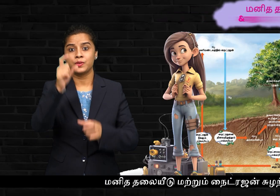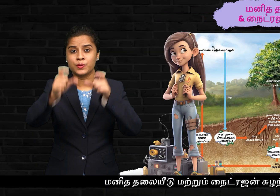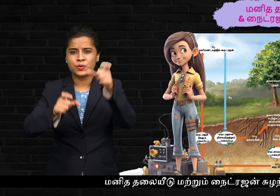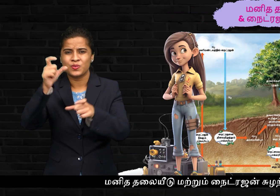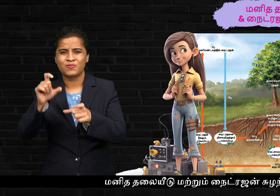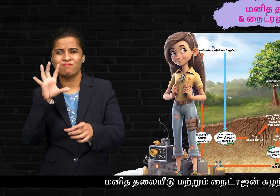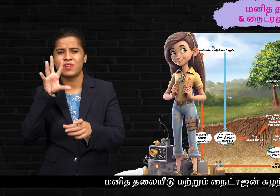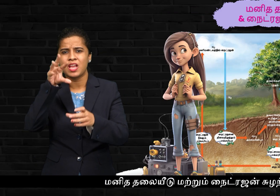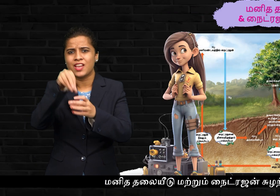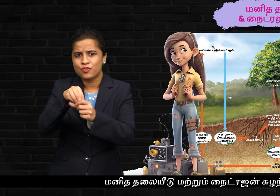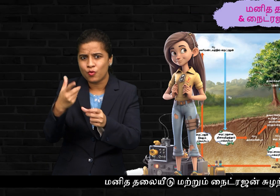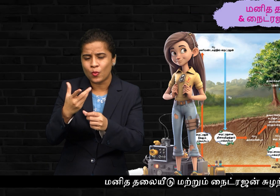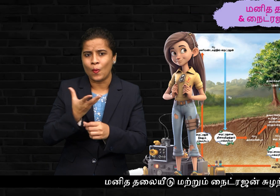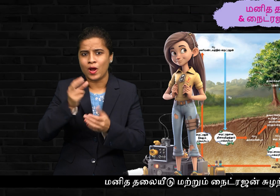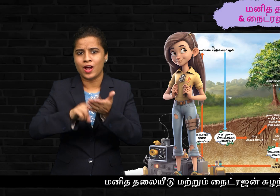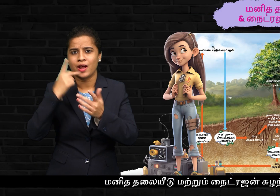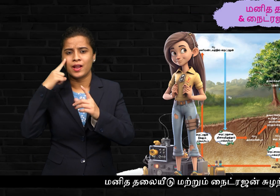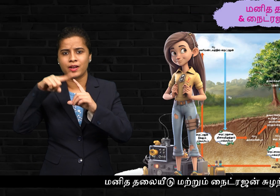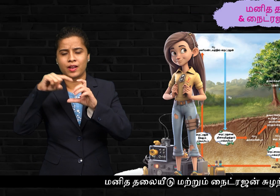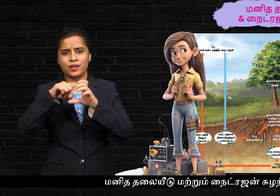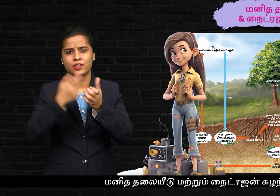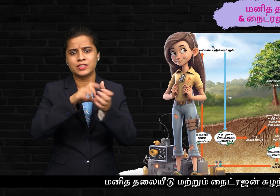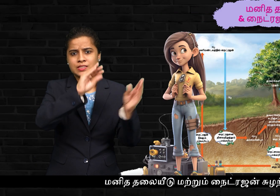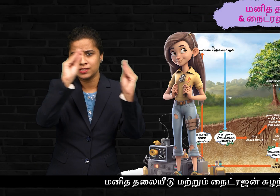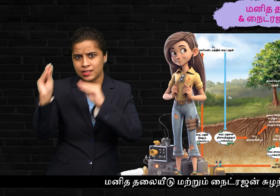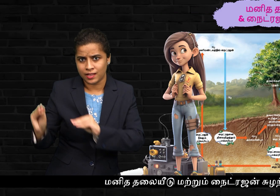மனித தலையீடு மற்றும் நைட்ரஜன் சுழற்சி.